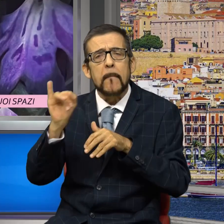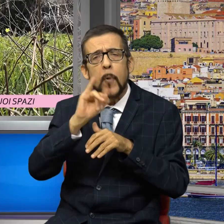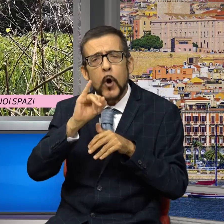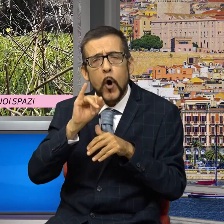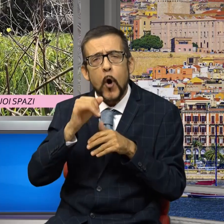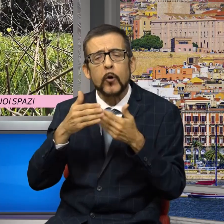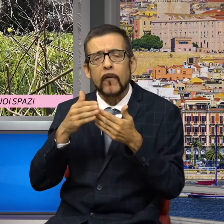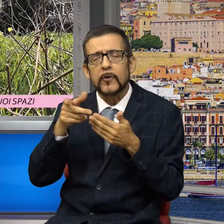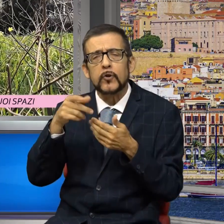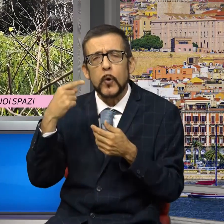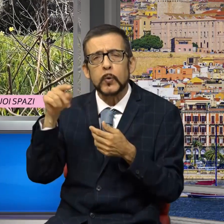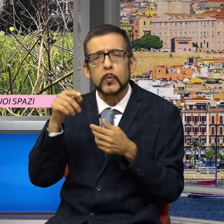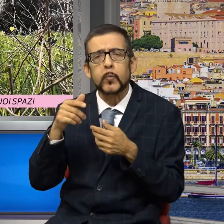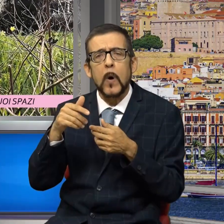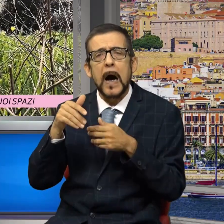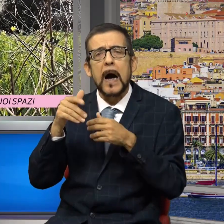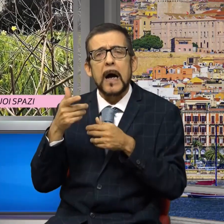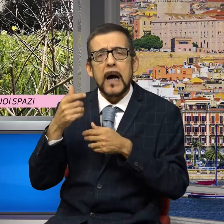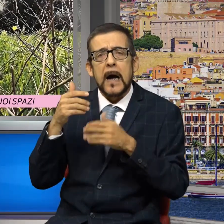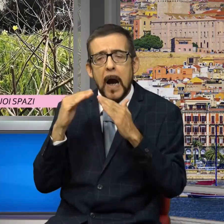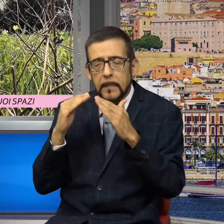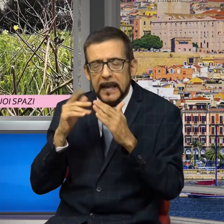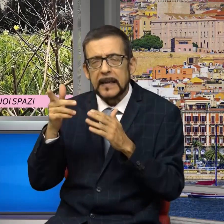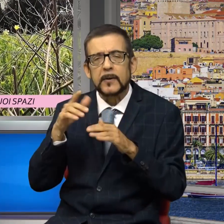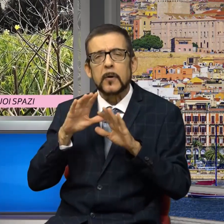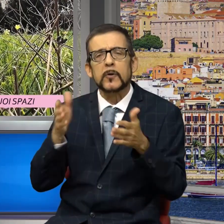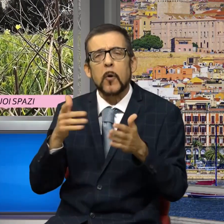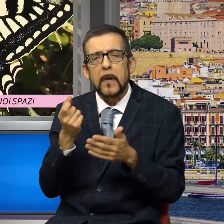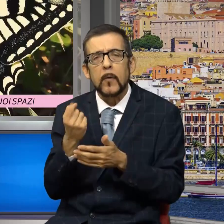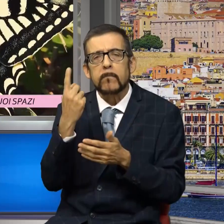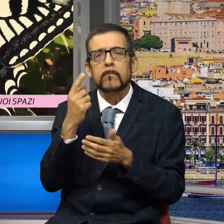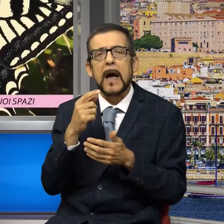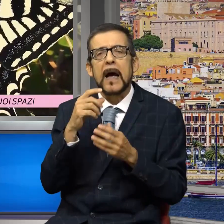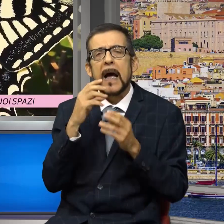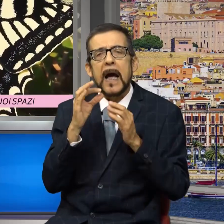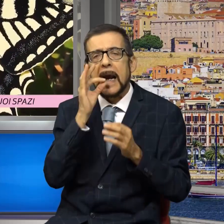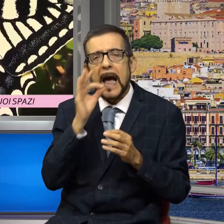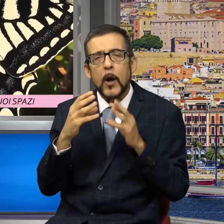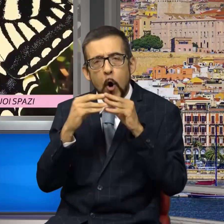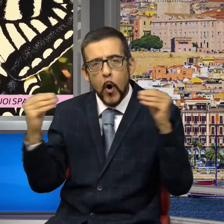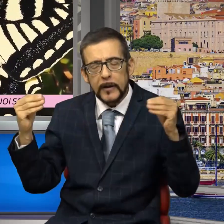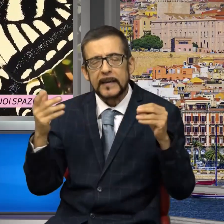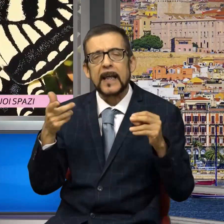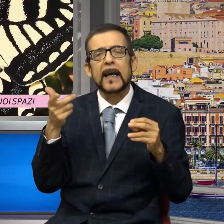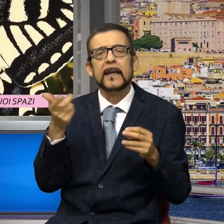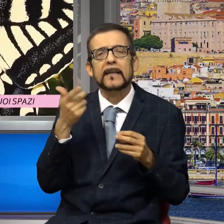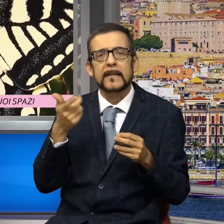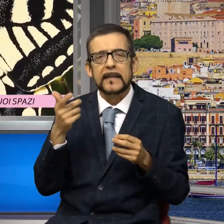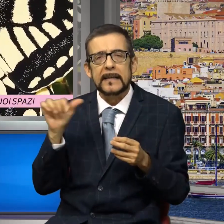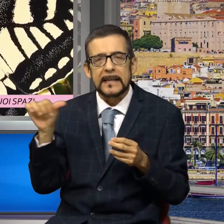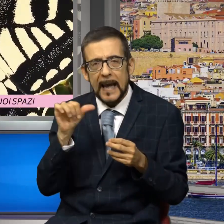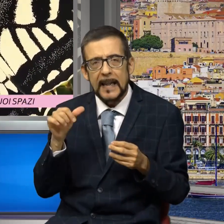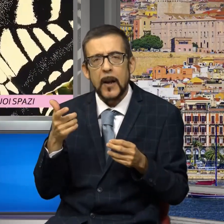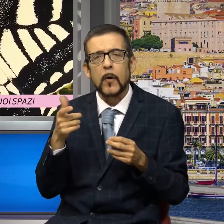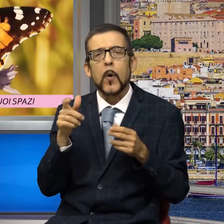abitazione, scoprendo specie spontanee come le carote, il cardo, ma anche insetti necessari all'equilibrio dell'ecosistema. Una